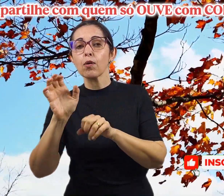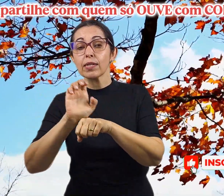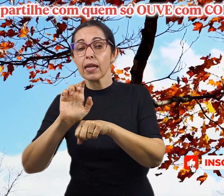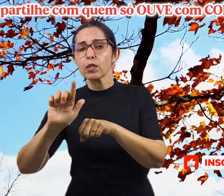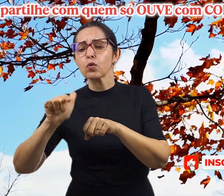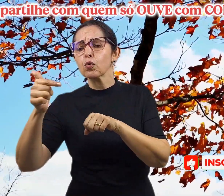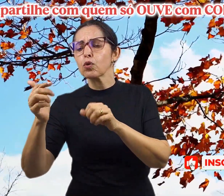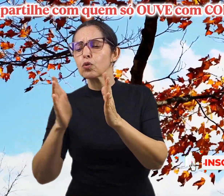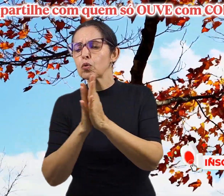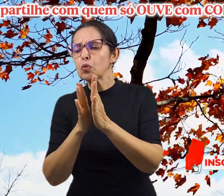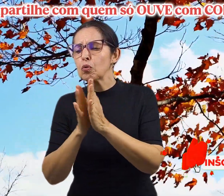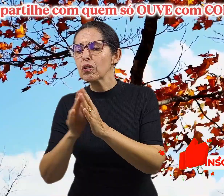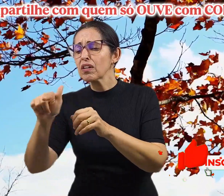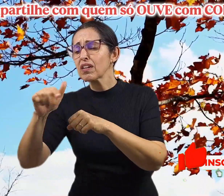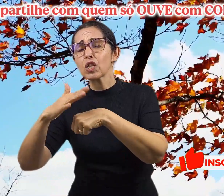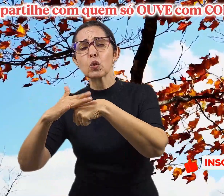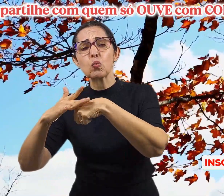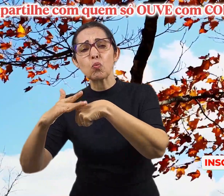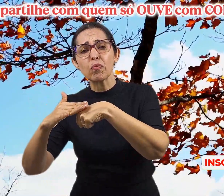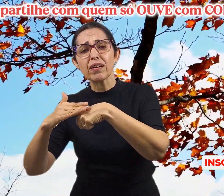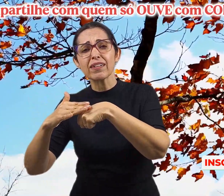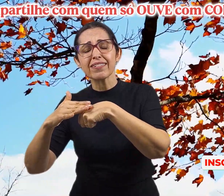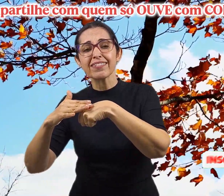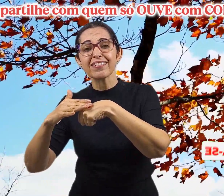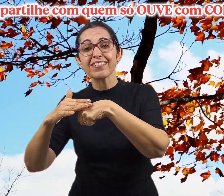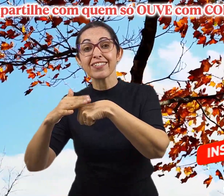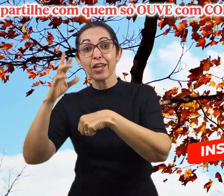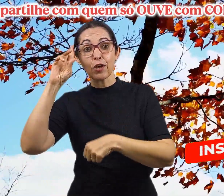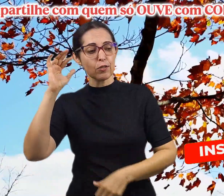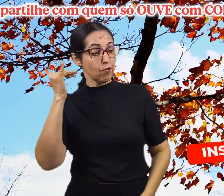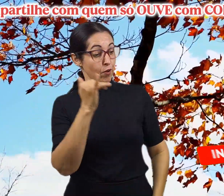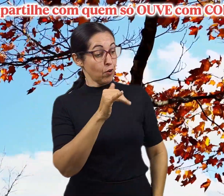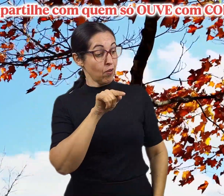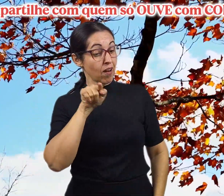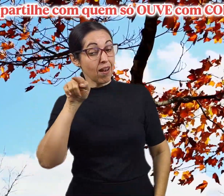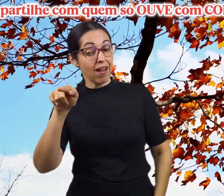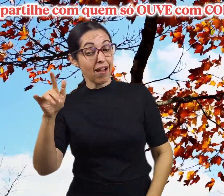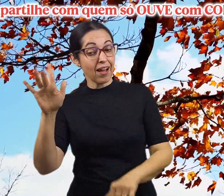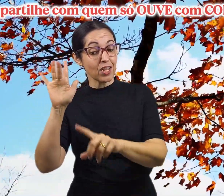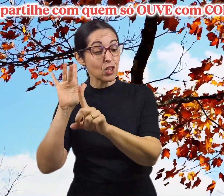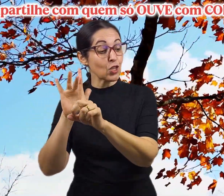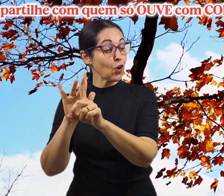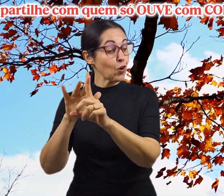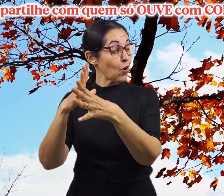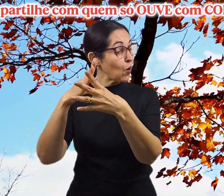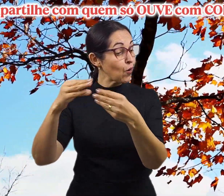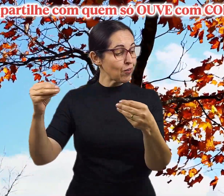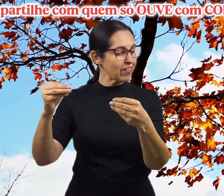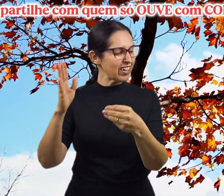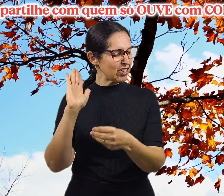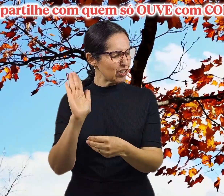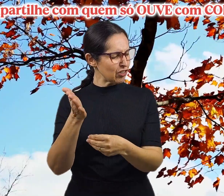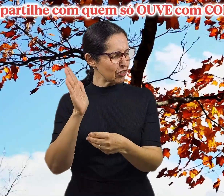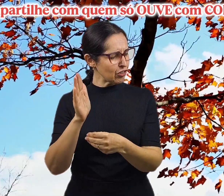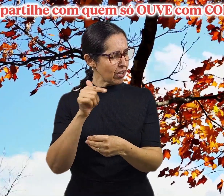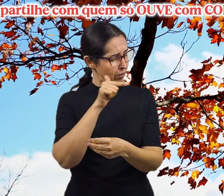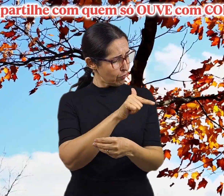Senhor tem um recado para você, minha irmã. O recado é que o Senhor já curou este familiar, e ela vai receber a